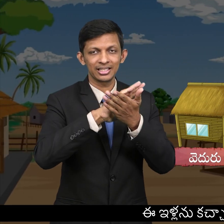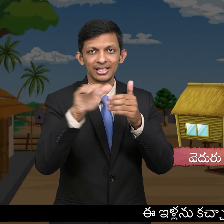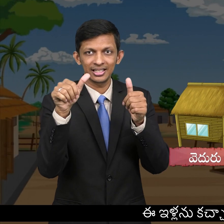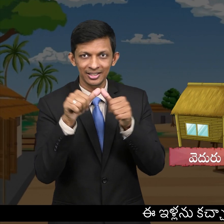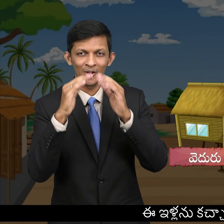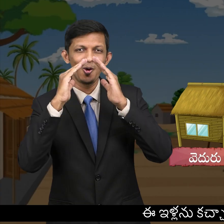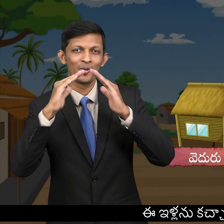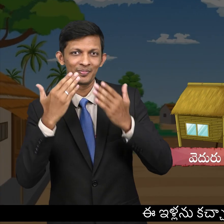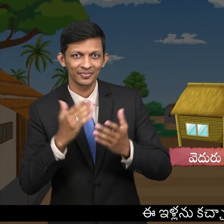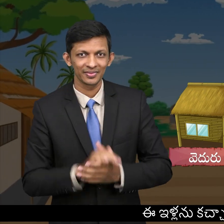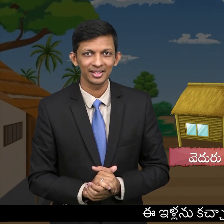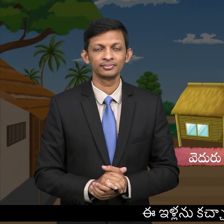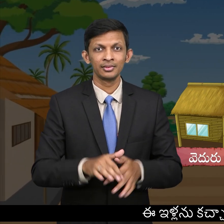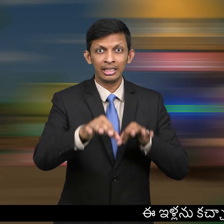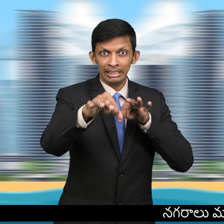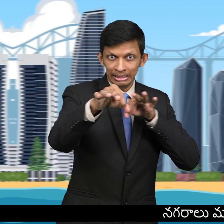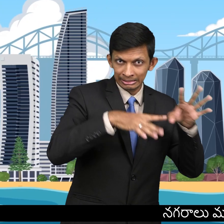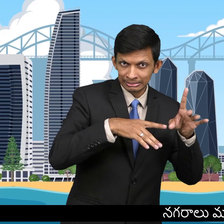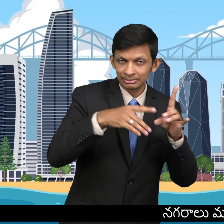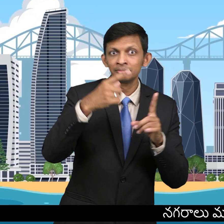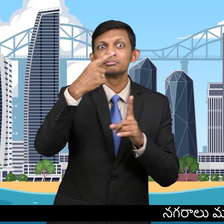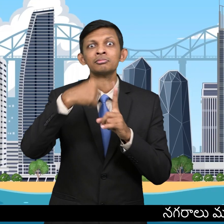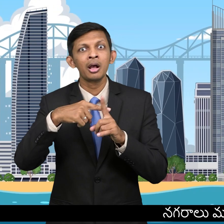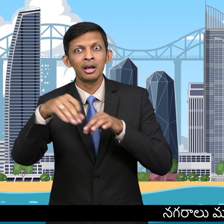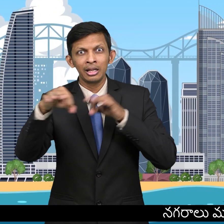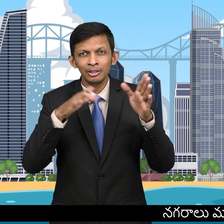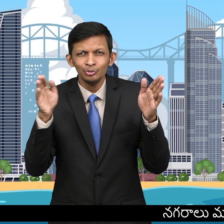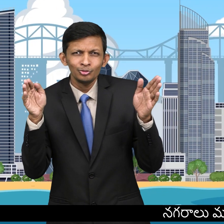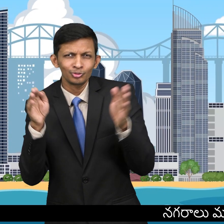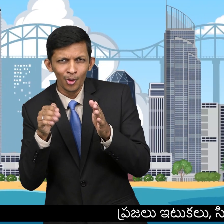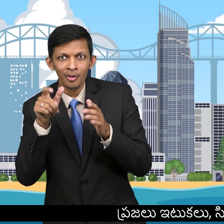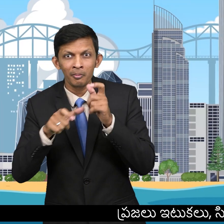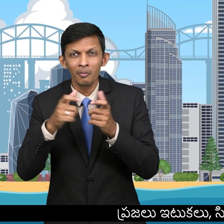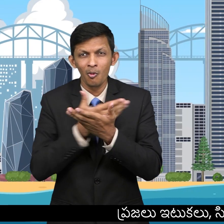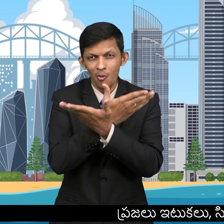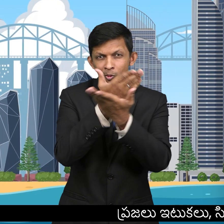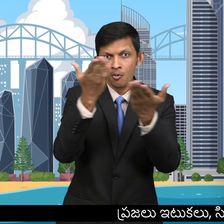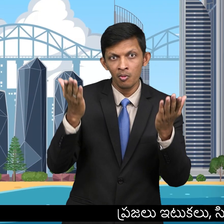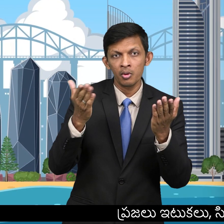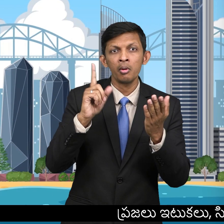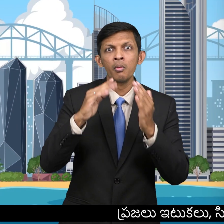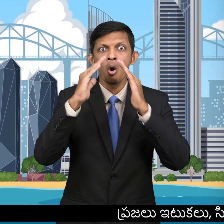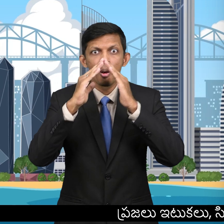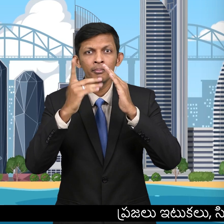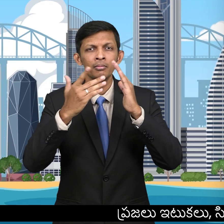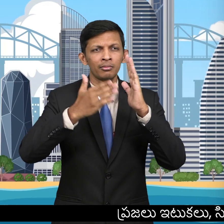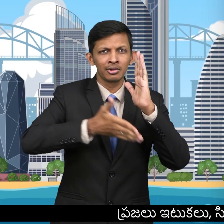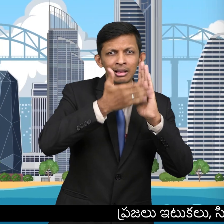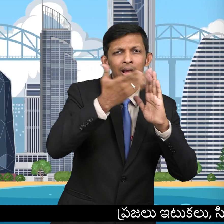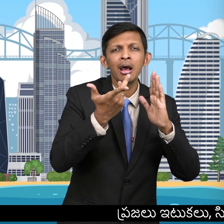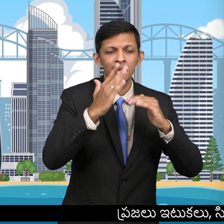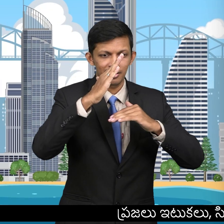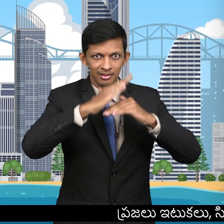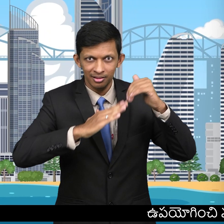నగరాలు మరియు పట్టణాలలో ప్రజలు ఇటుకలు, సిమెంట్